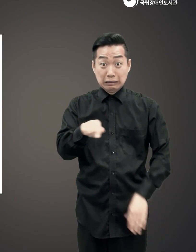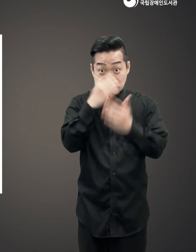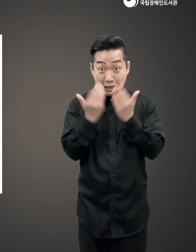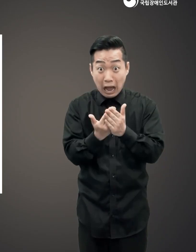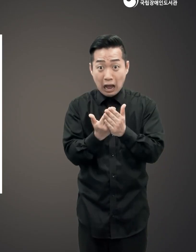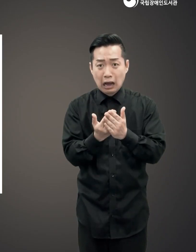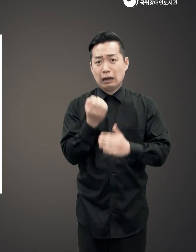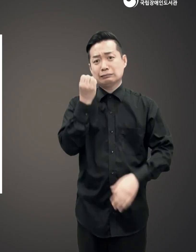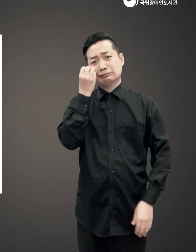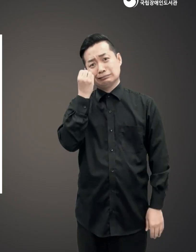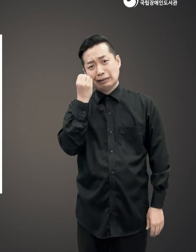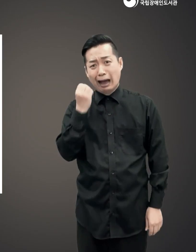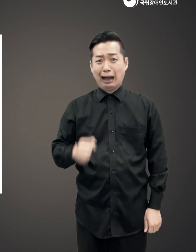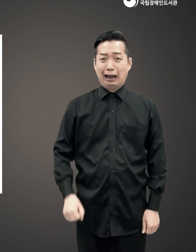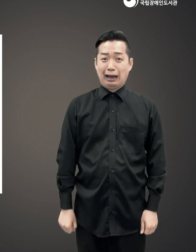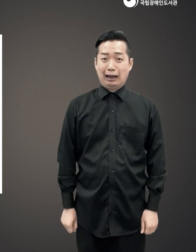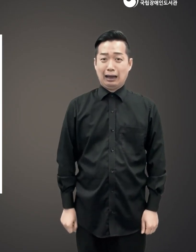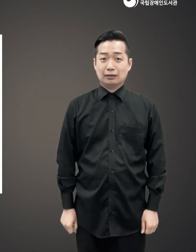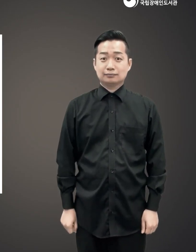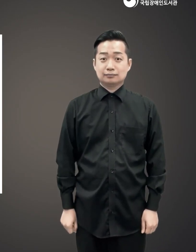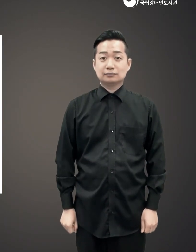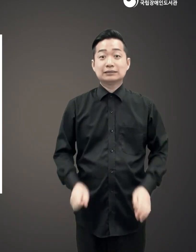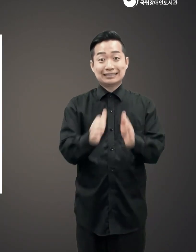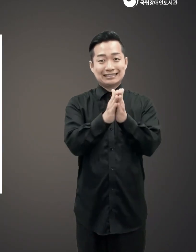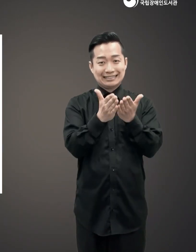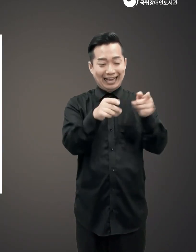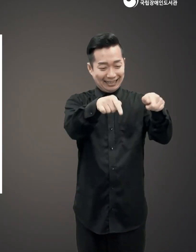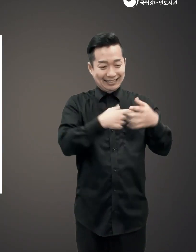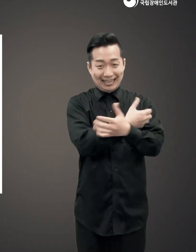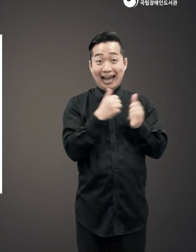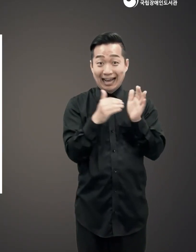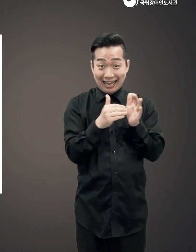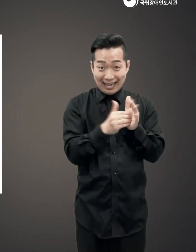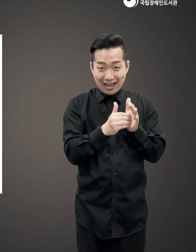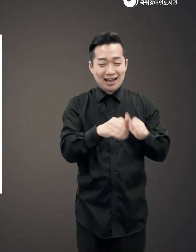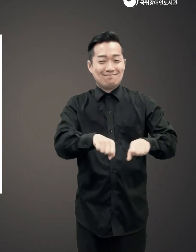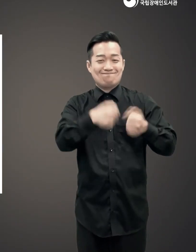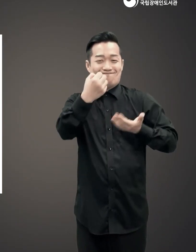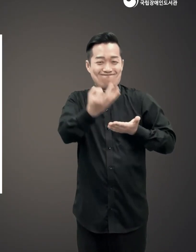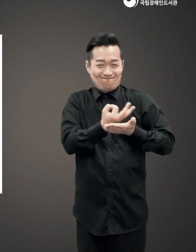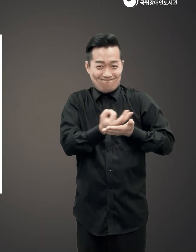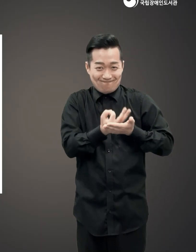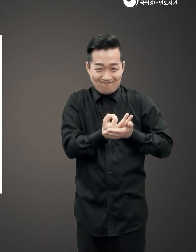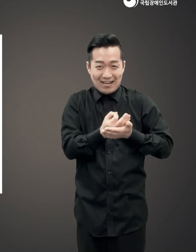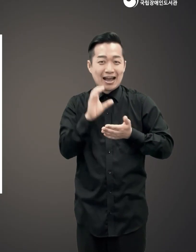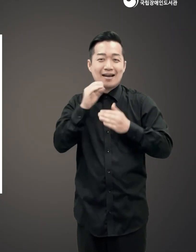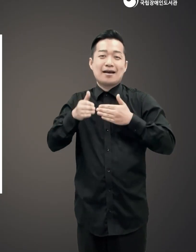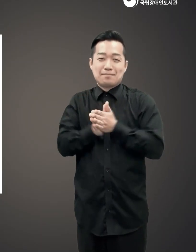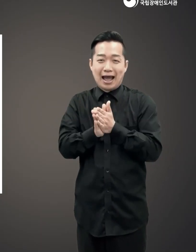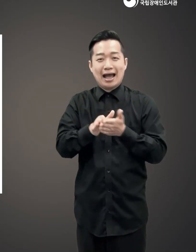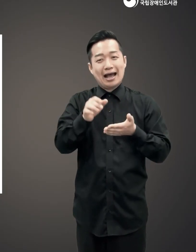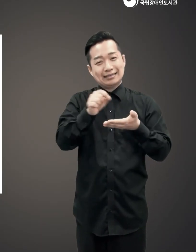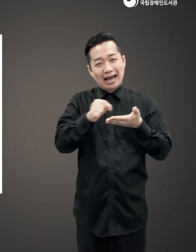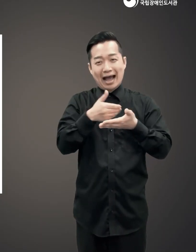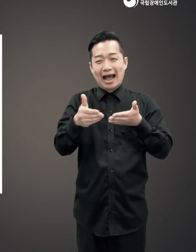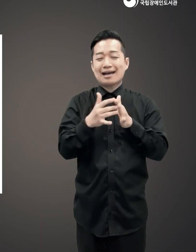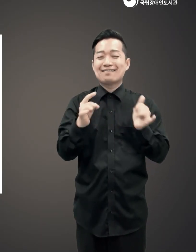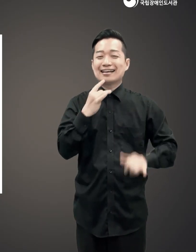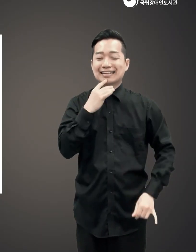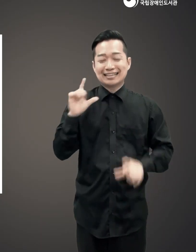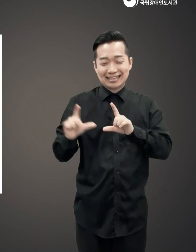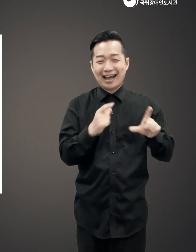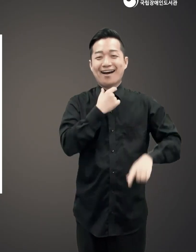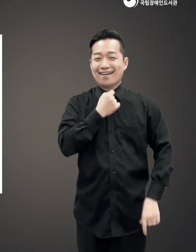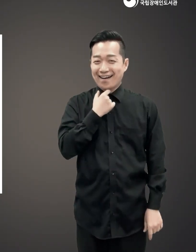다임? 이상하다. 책도 계약했으니까 책 대박 나서 카페 접고 작가로만 생활하고 싶었는데